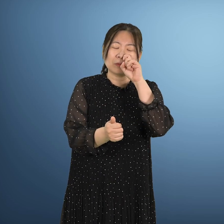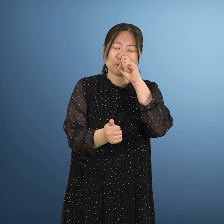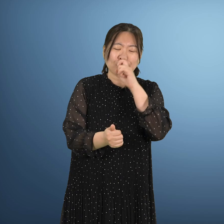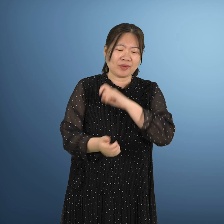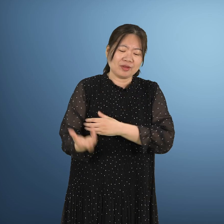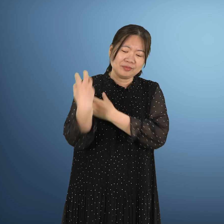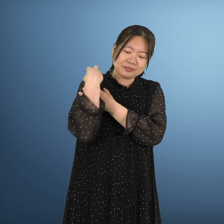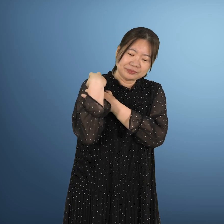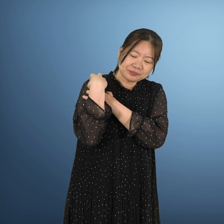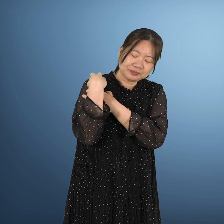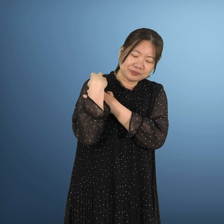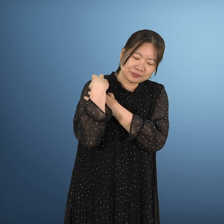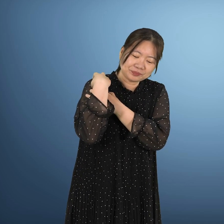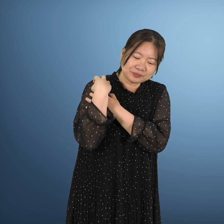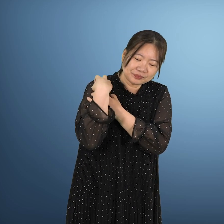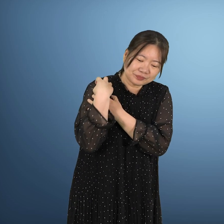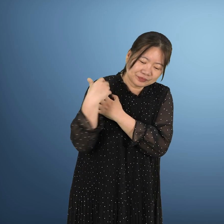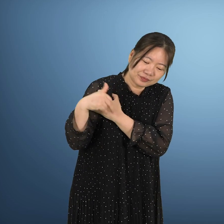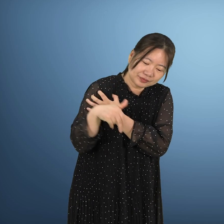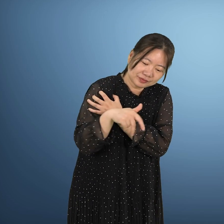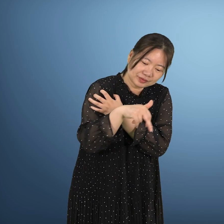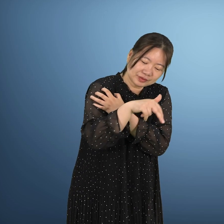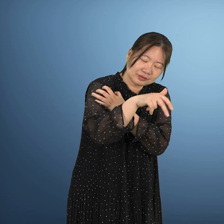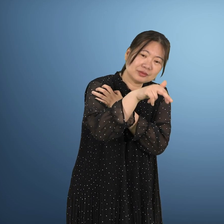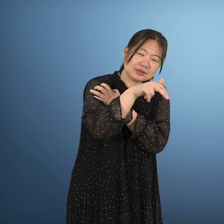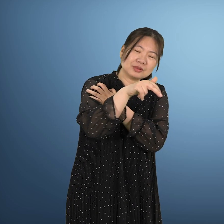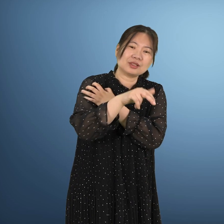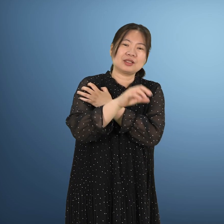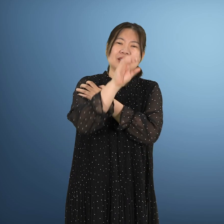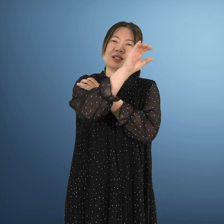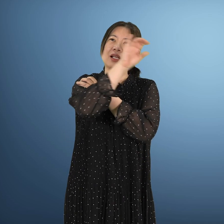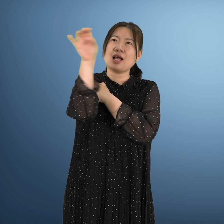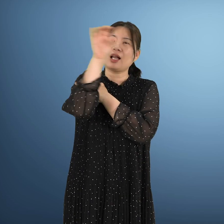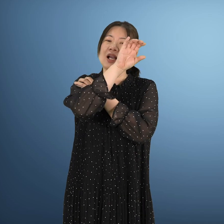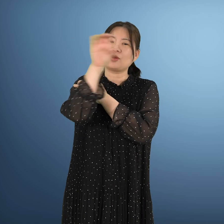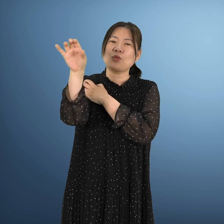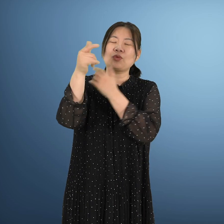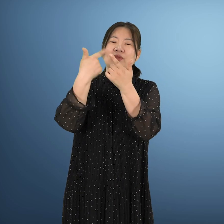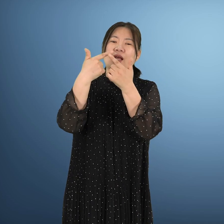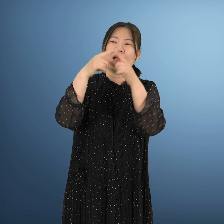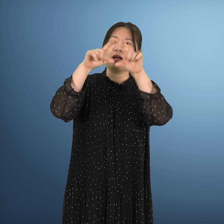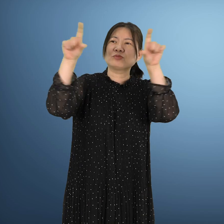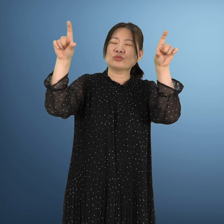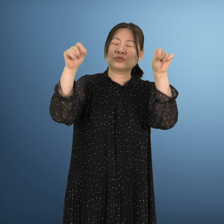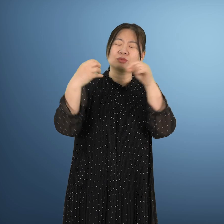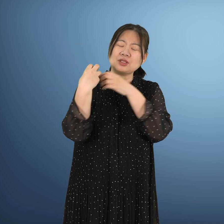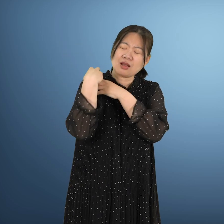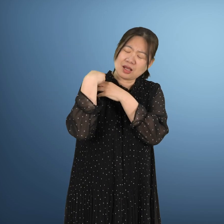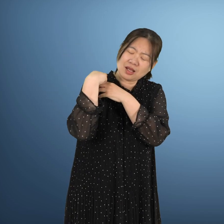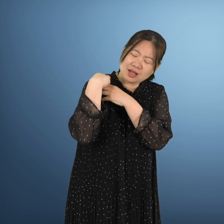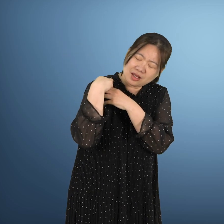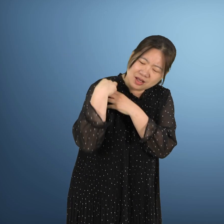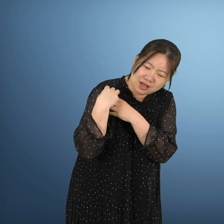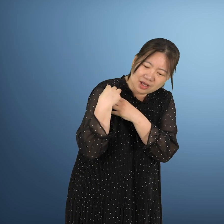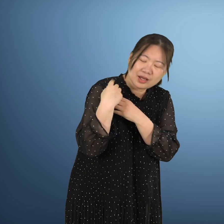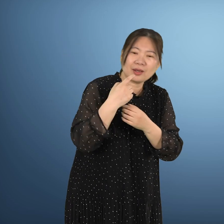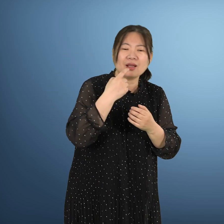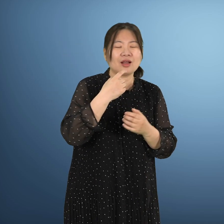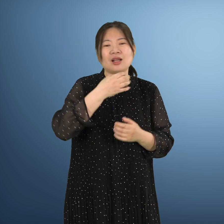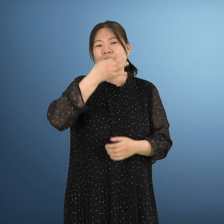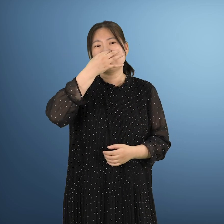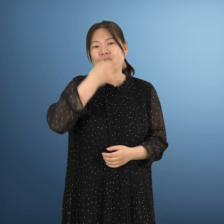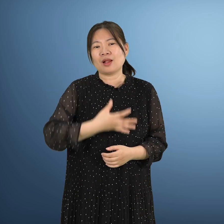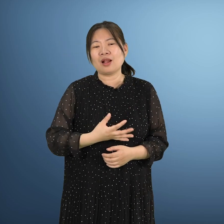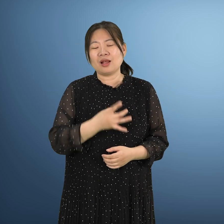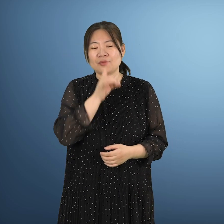지고 오르시던 그 횡대, 가로막대를 도저히 지고 오를 수가